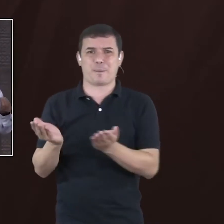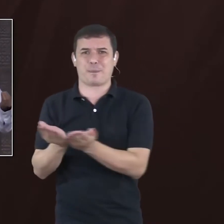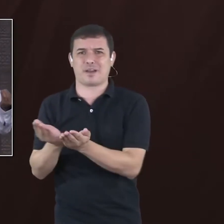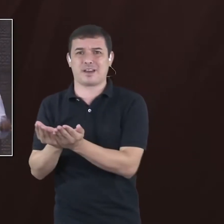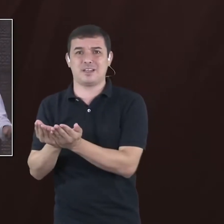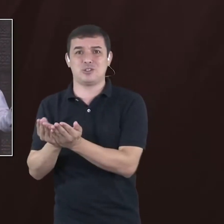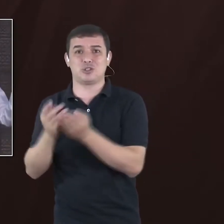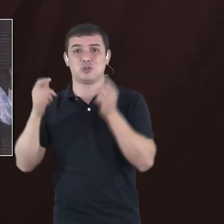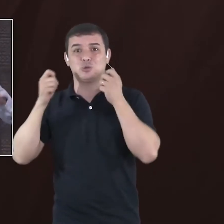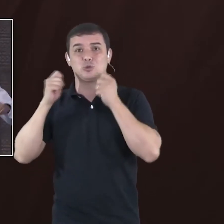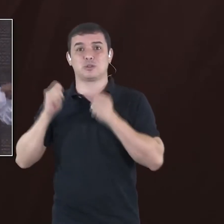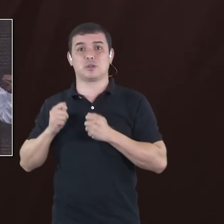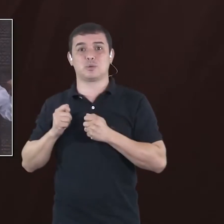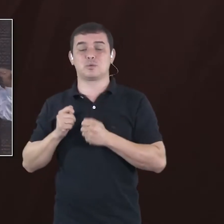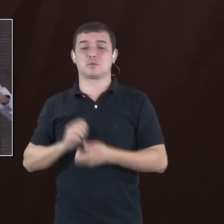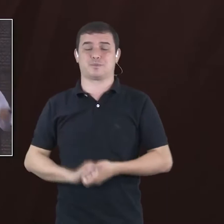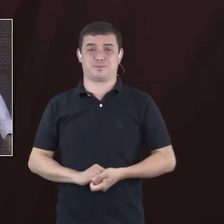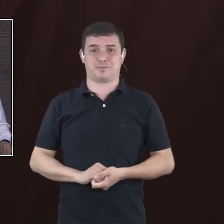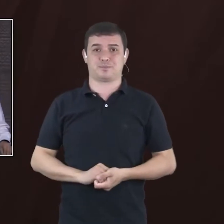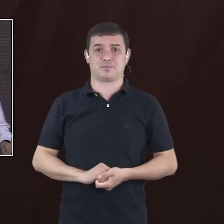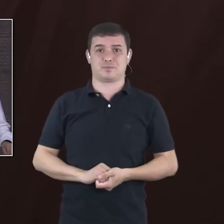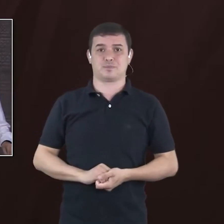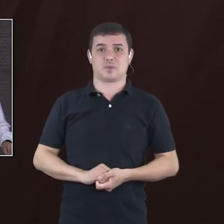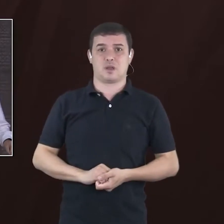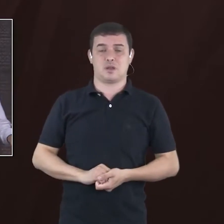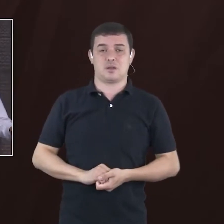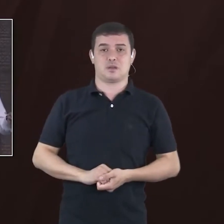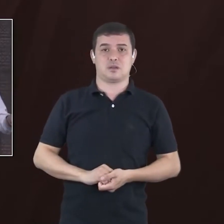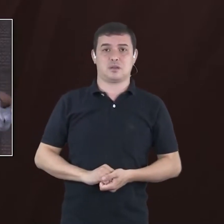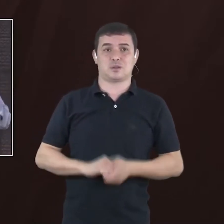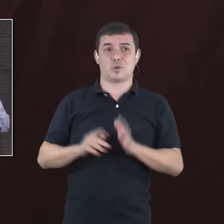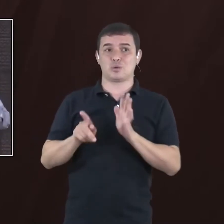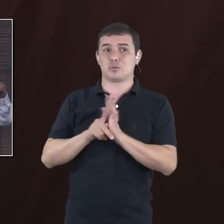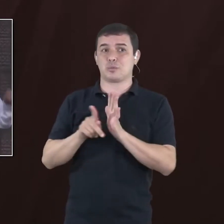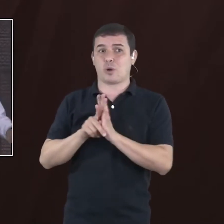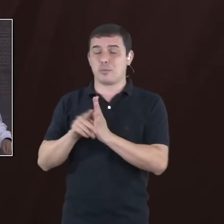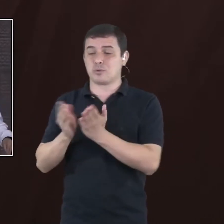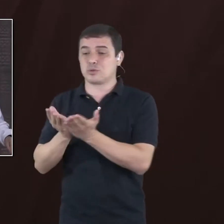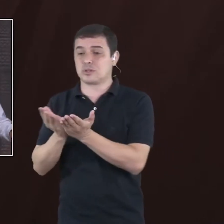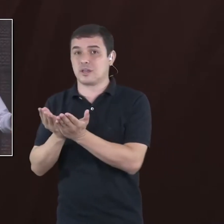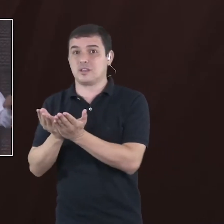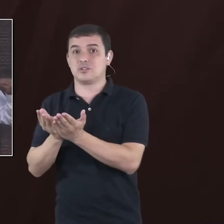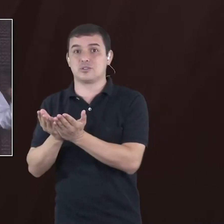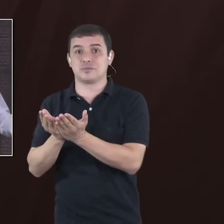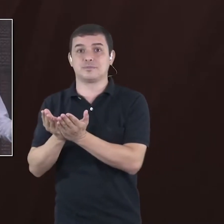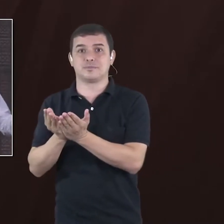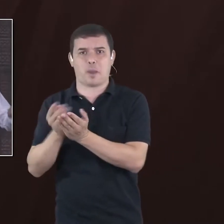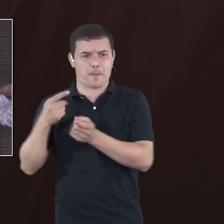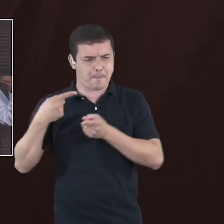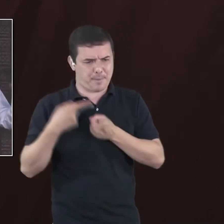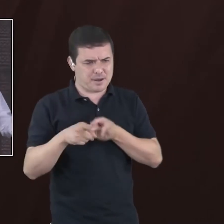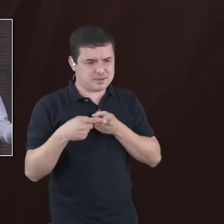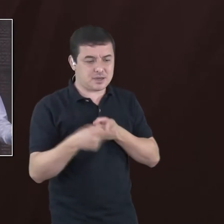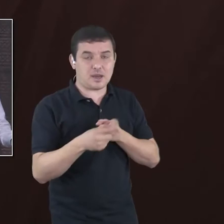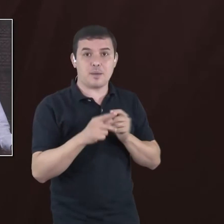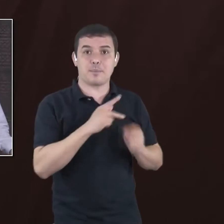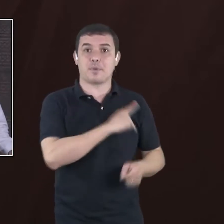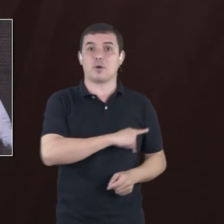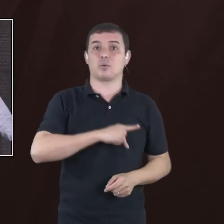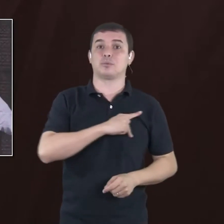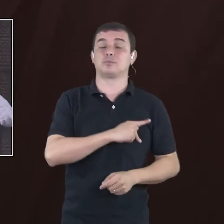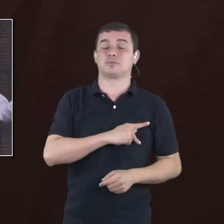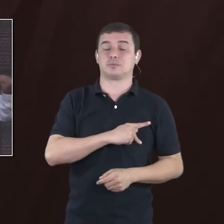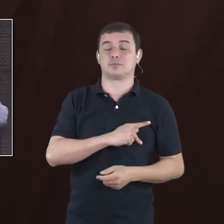oposição dos de dentro de casa, dos judeus crentes de Jerusalém, da Judéia,